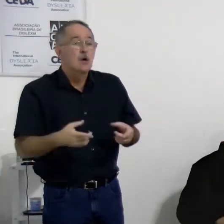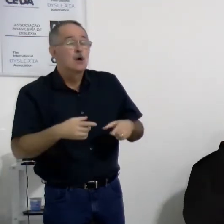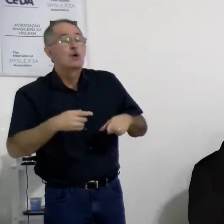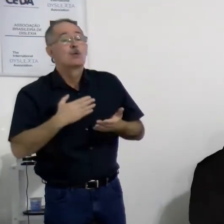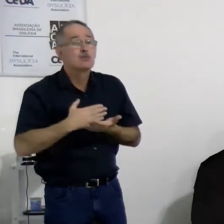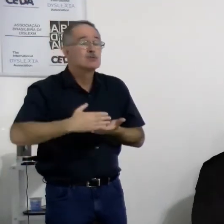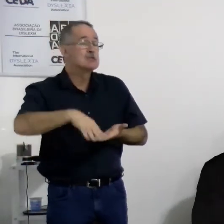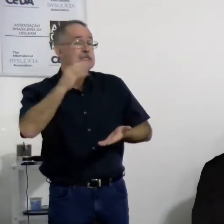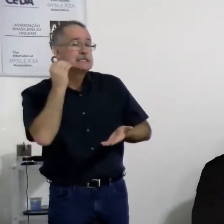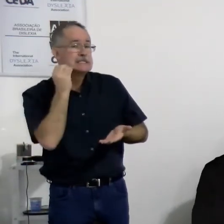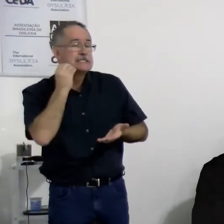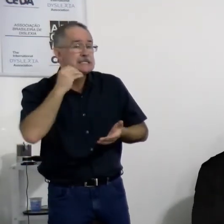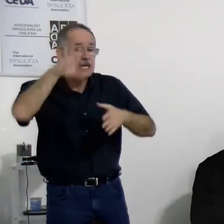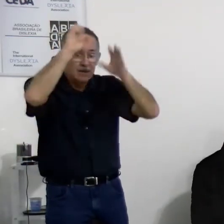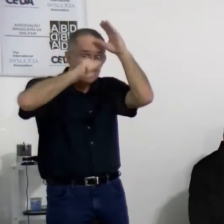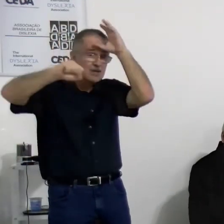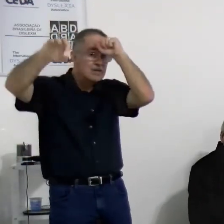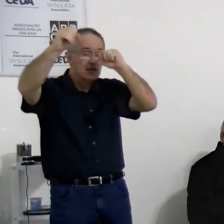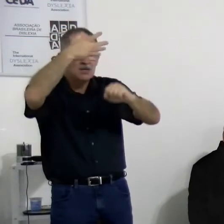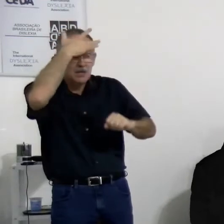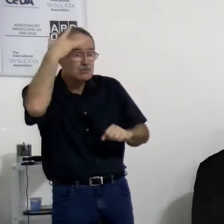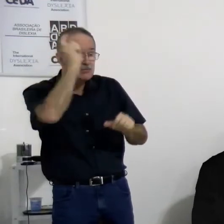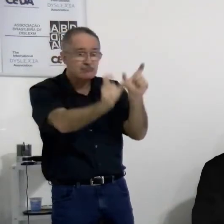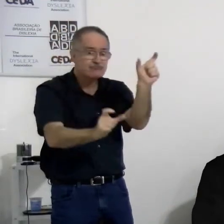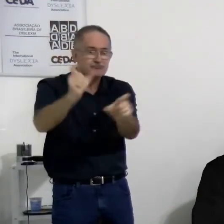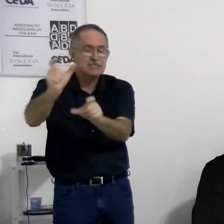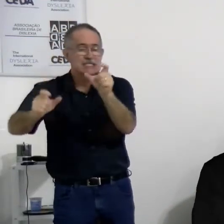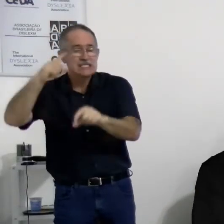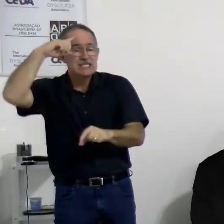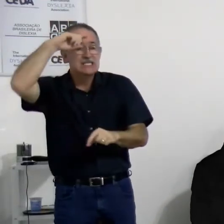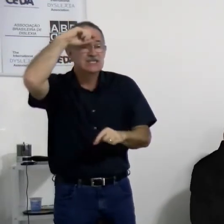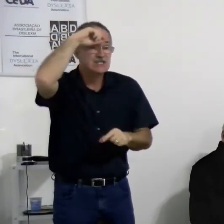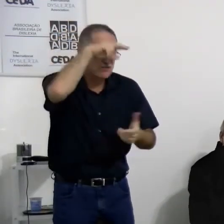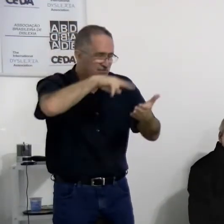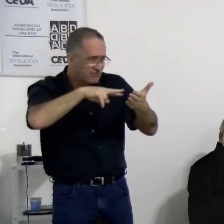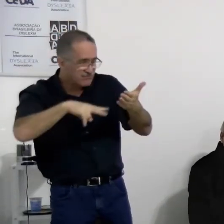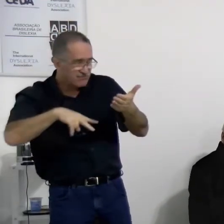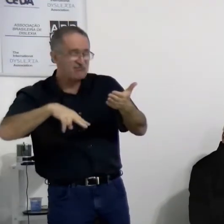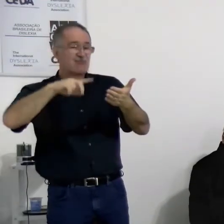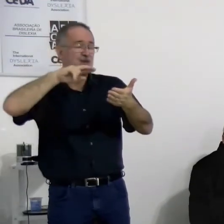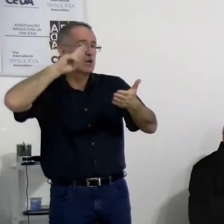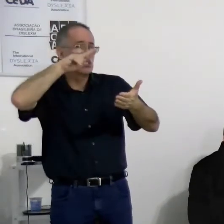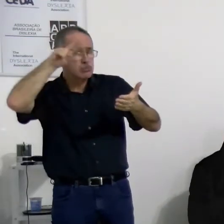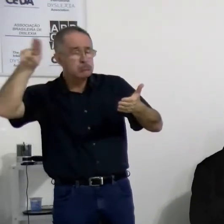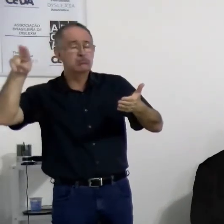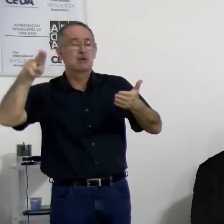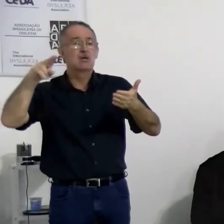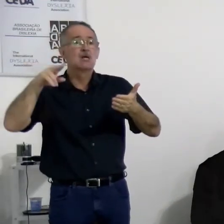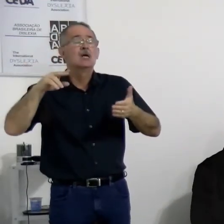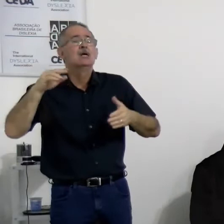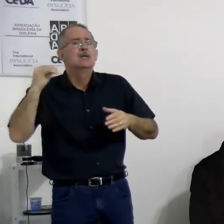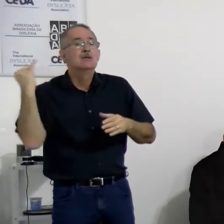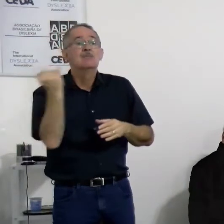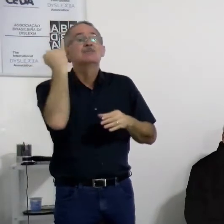atendimento diário das pessoas com dificuldade de aquisição do escrito, os disléxicos, foi tão